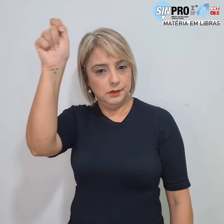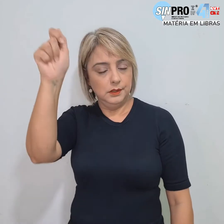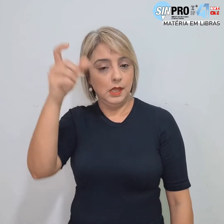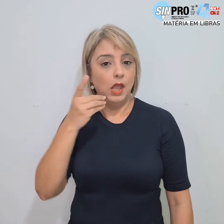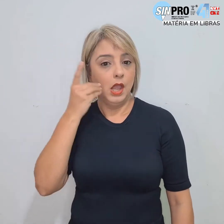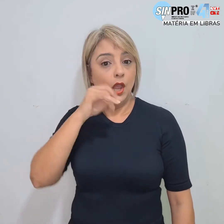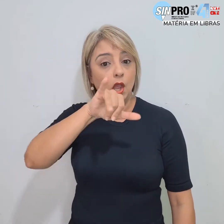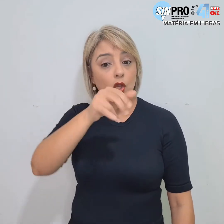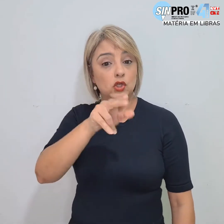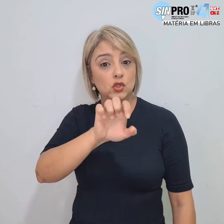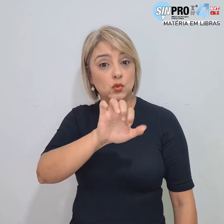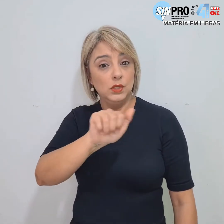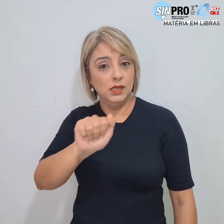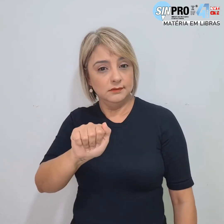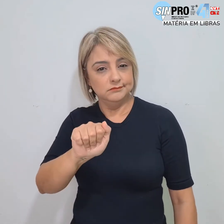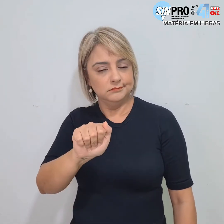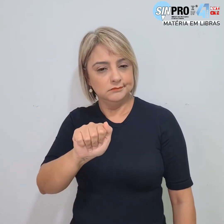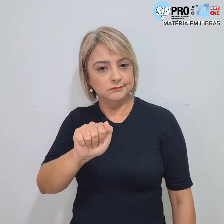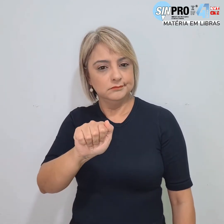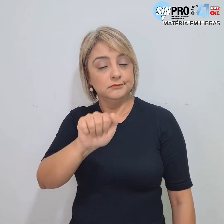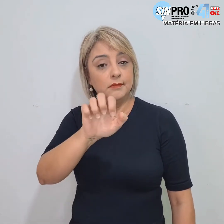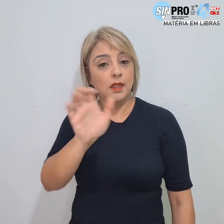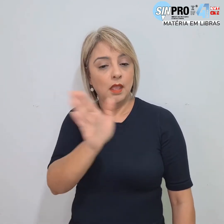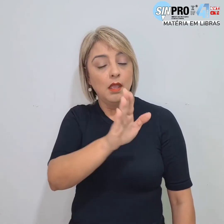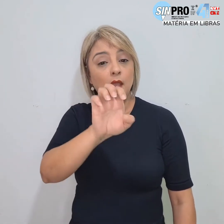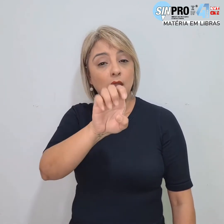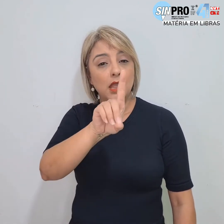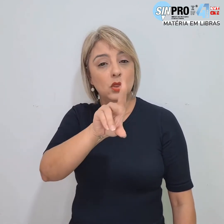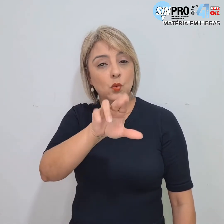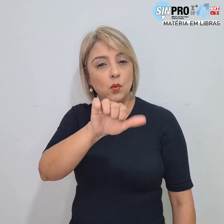deputados Júlia Lucy, Eduardo Pedrosa